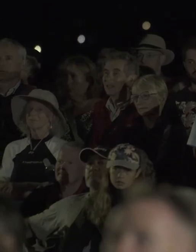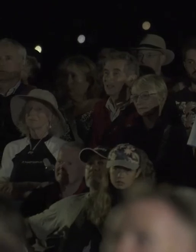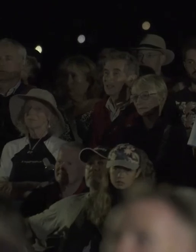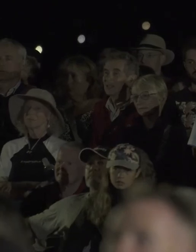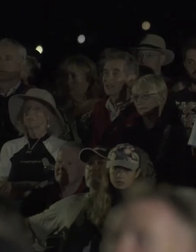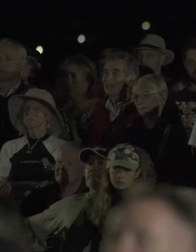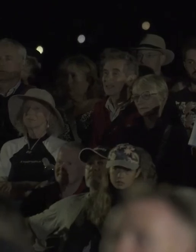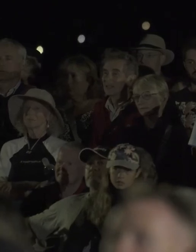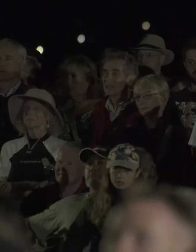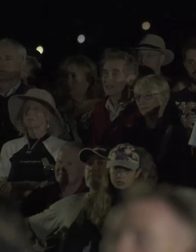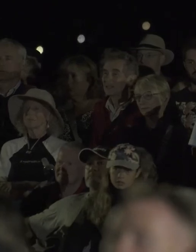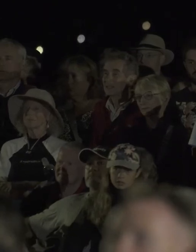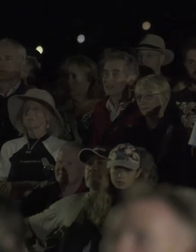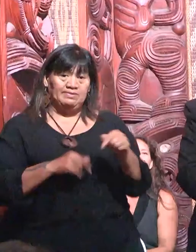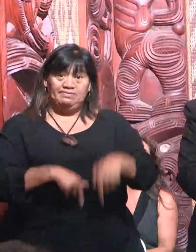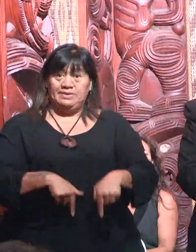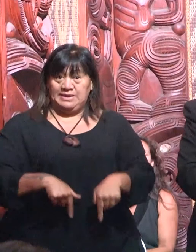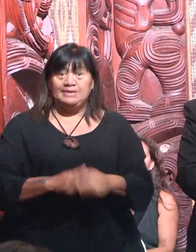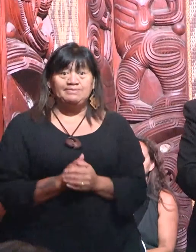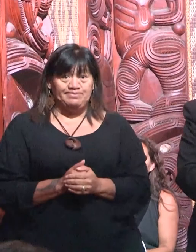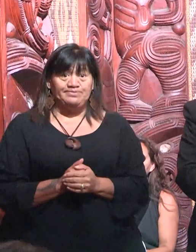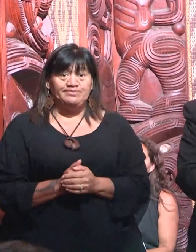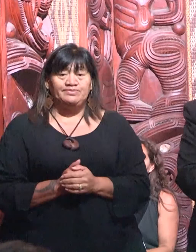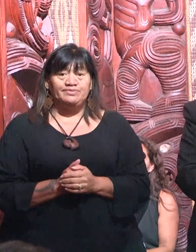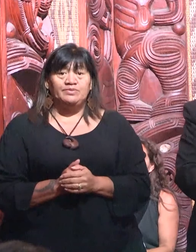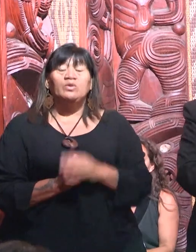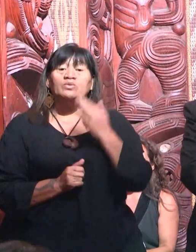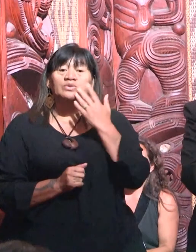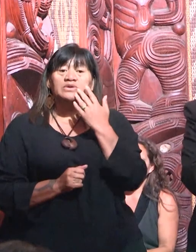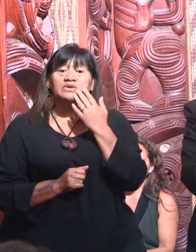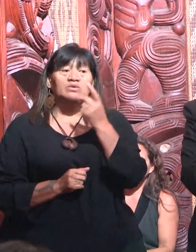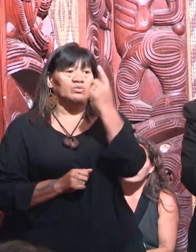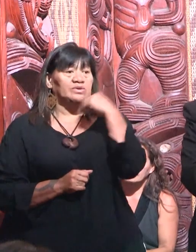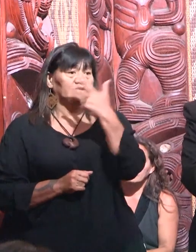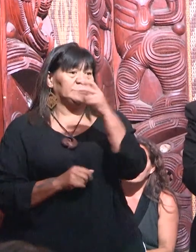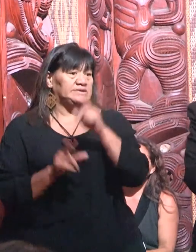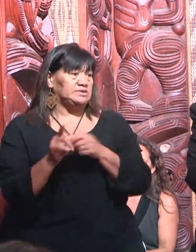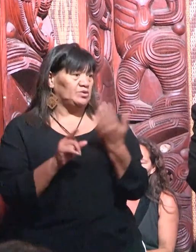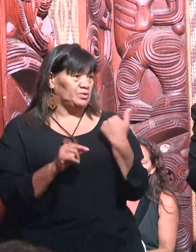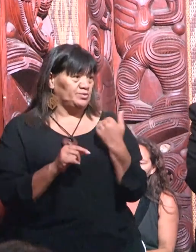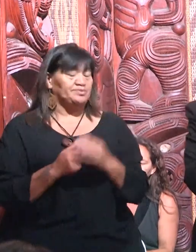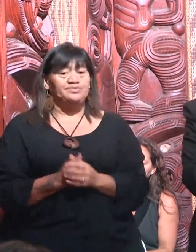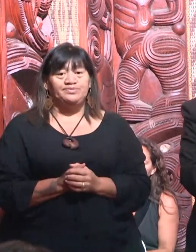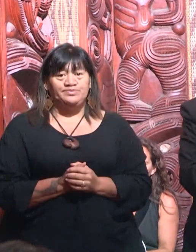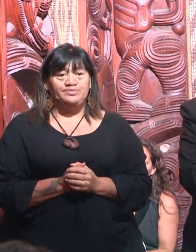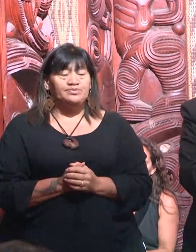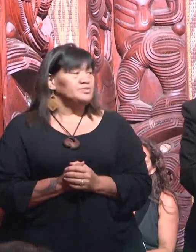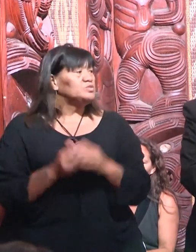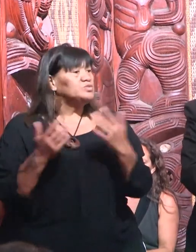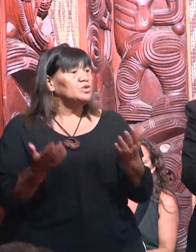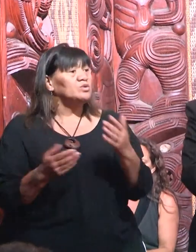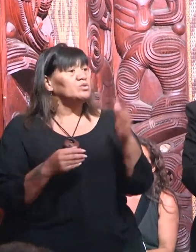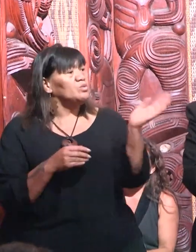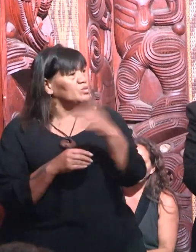ngā tūpuna ki konei. Ko tahi rau waru te kau tau ki muri. Nō reira e te